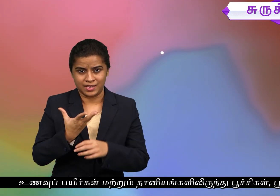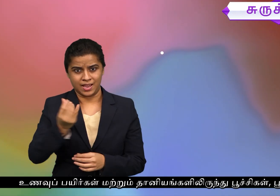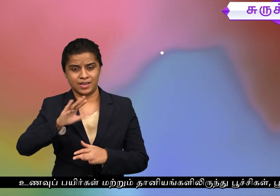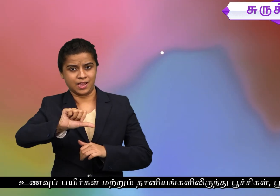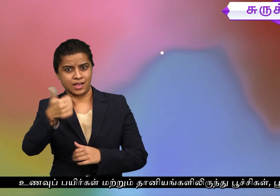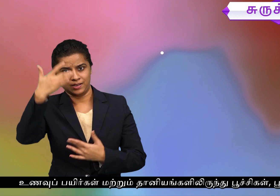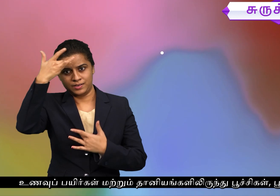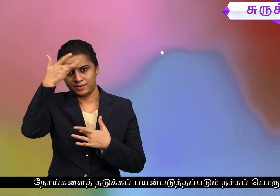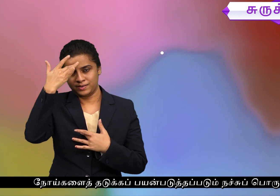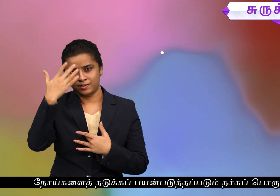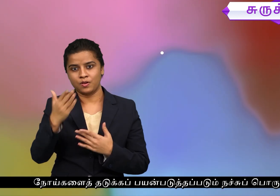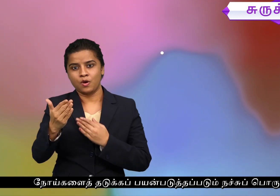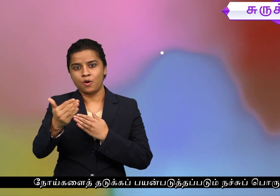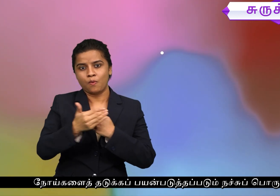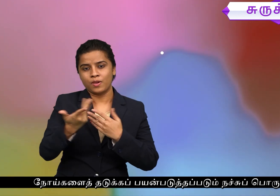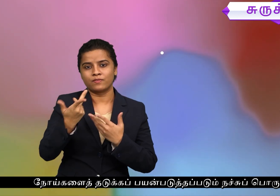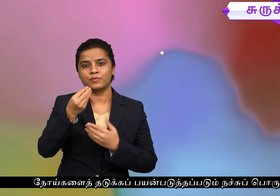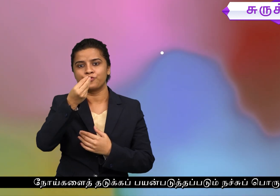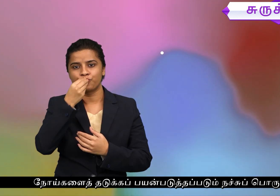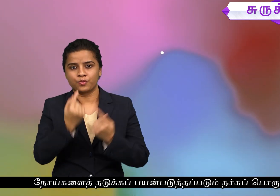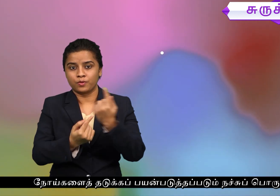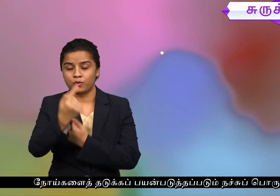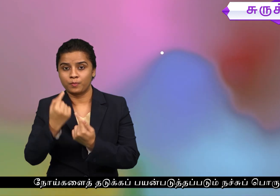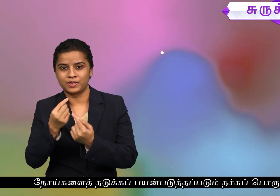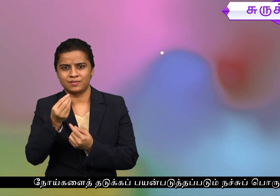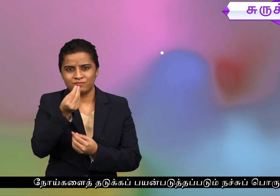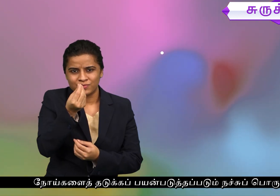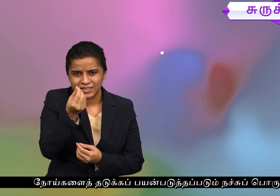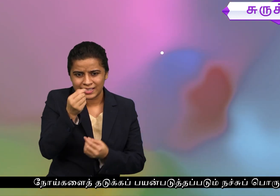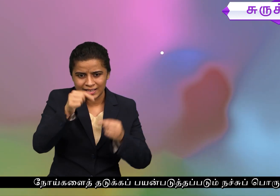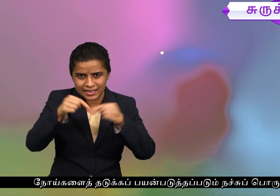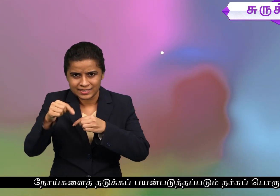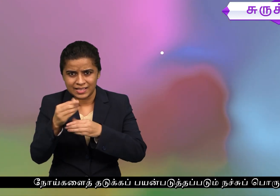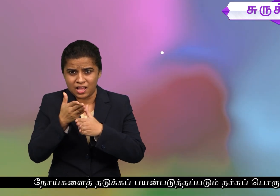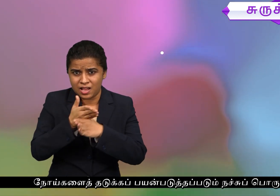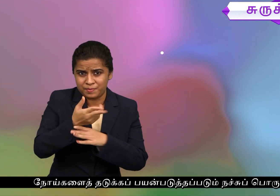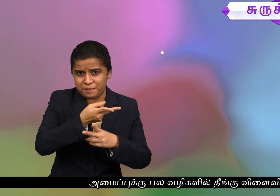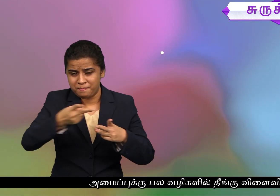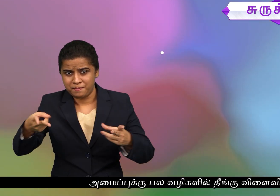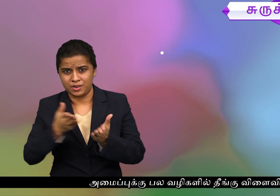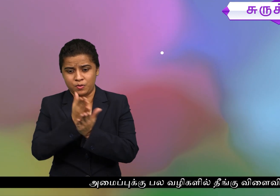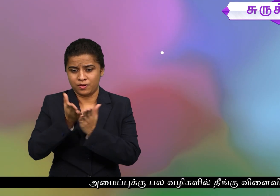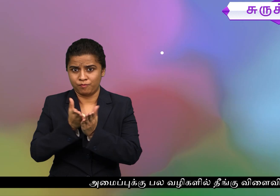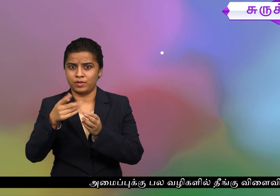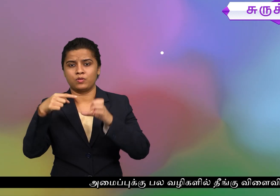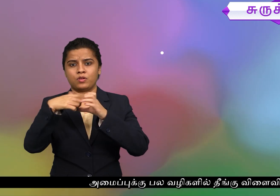பூஞ்சைகள் மற்றும் பிற நோய்களை தடுக்க பயன்படுத்தப்படும் நச்சுப் பொருட்கள் சுற்றுச்சூழல் அமைப்புக்கு பல வழிகளில்